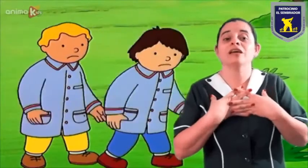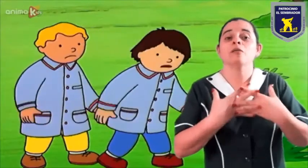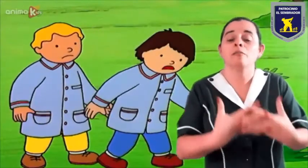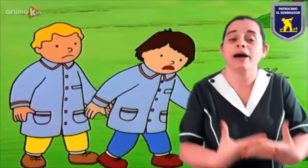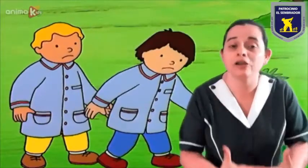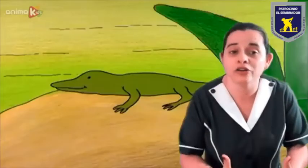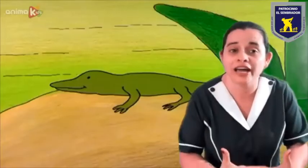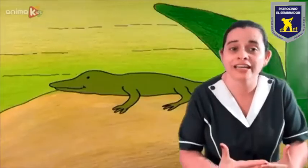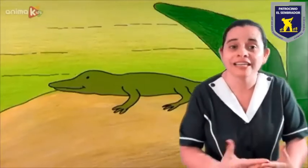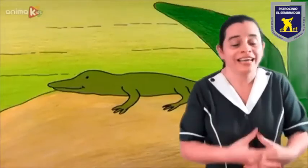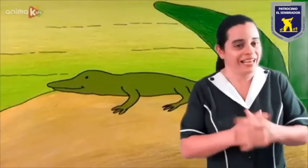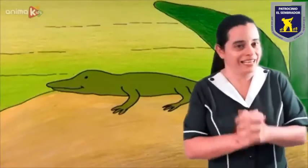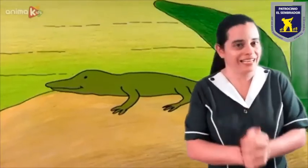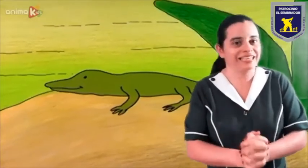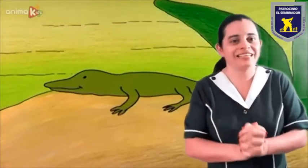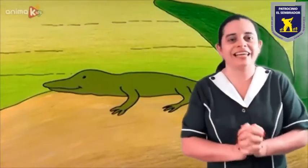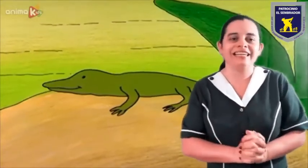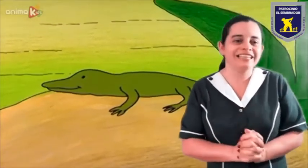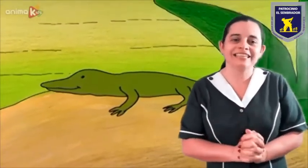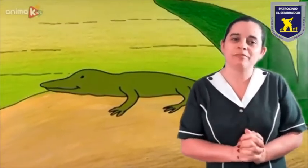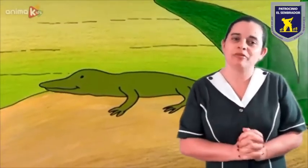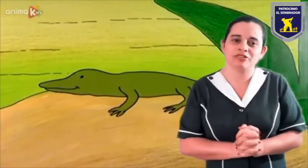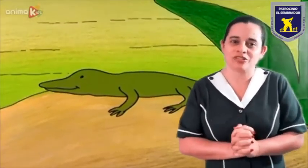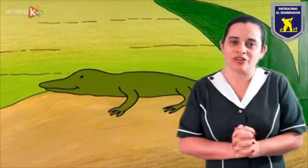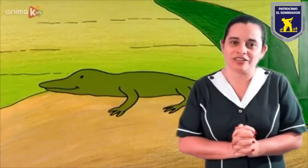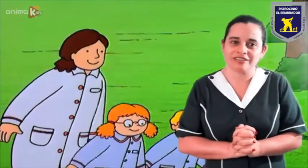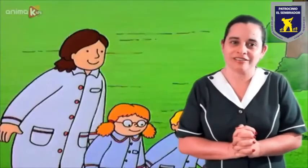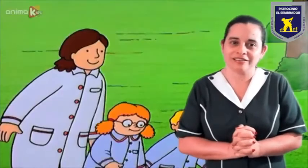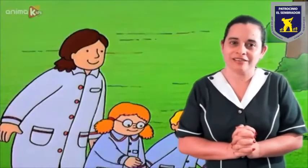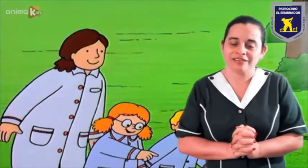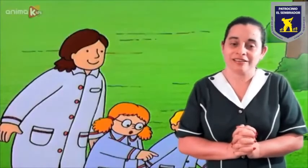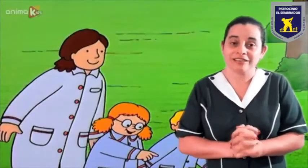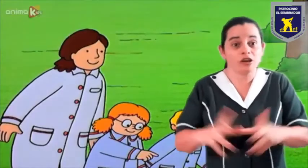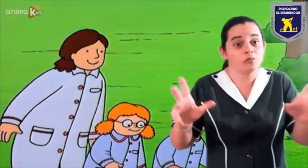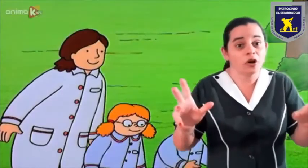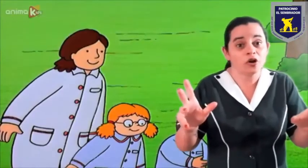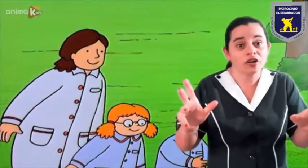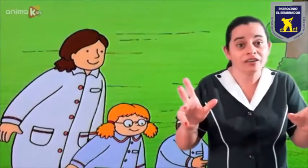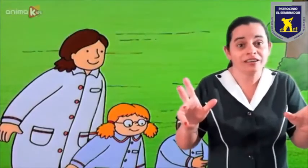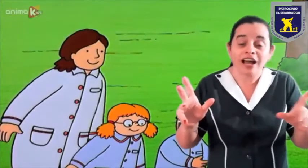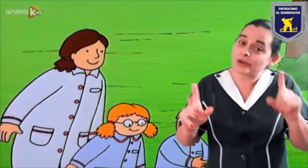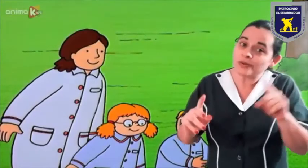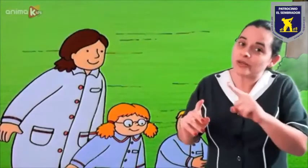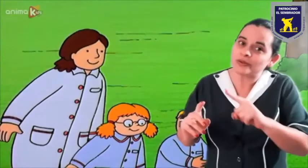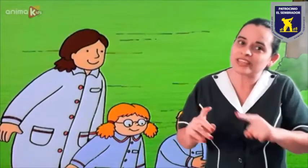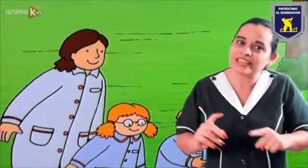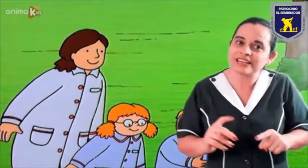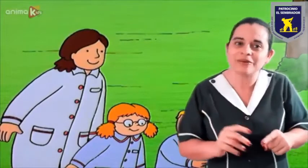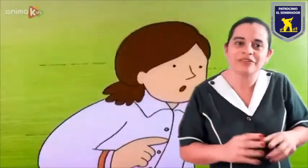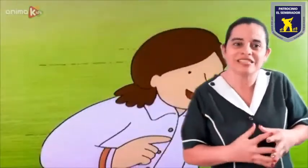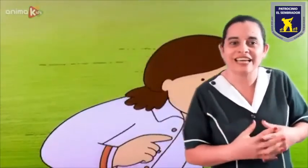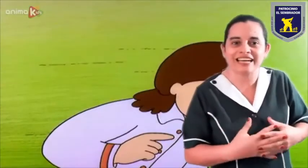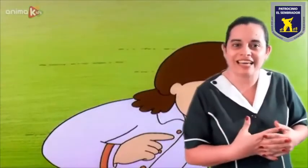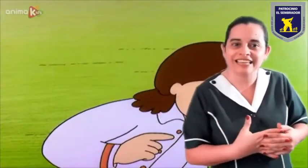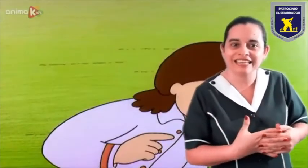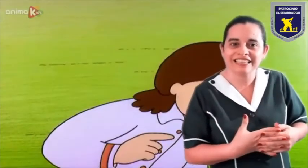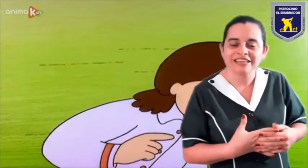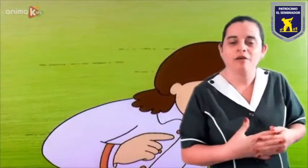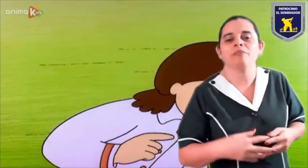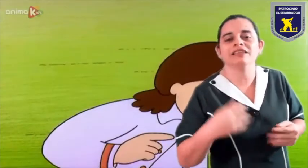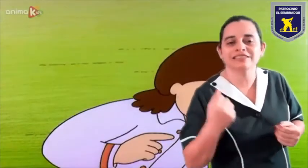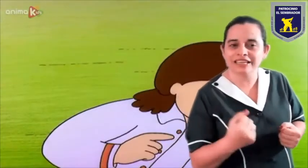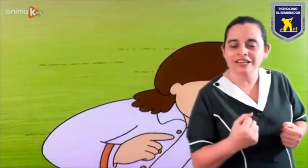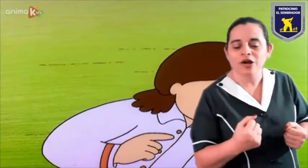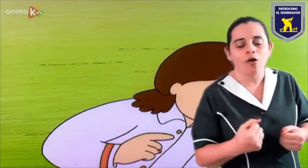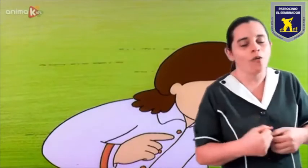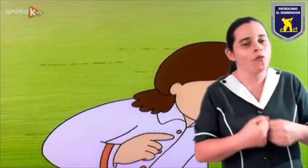que valorar esta linda profesión. Y a lo mejor alguno de ustedes cuando sea grande